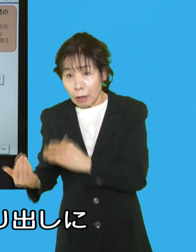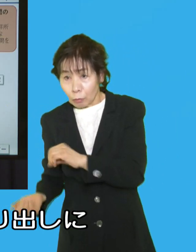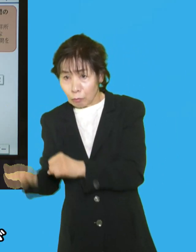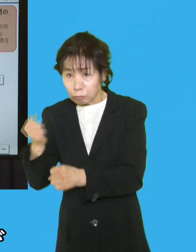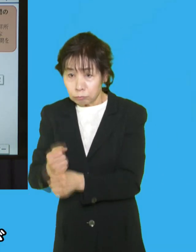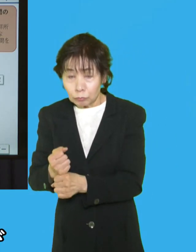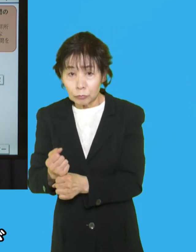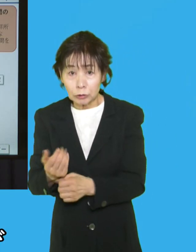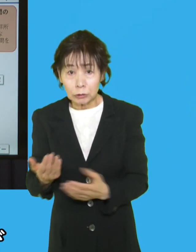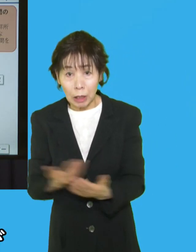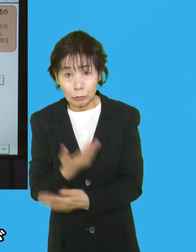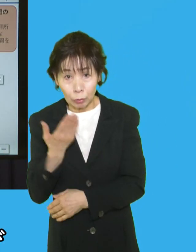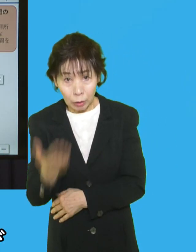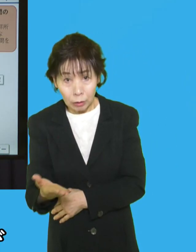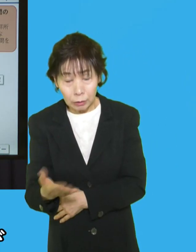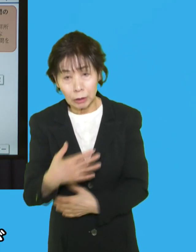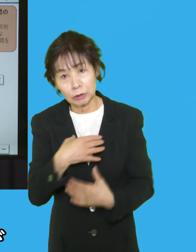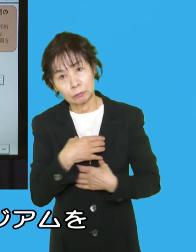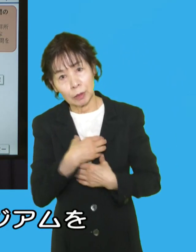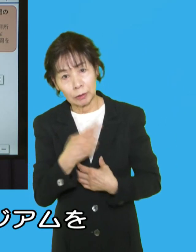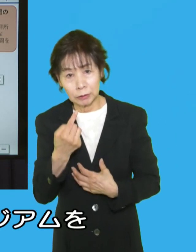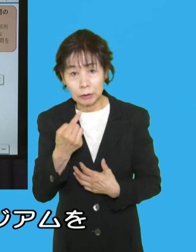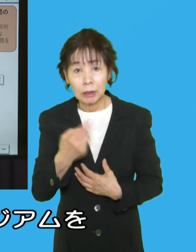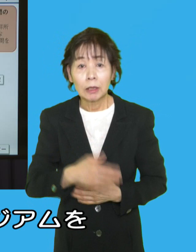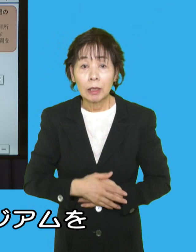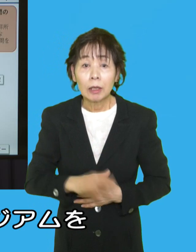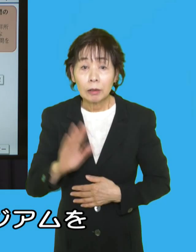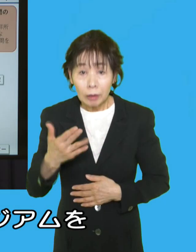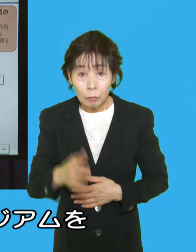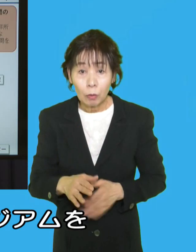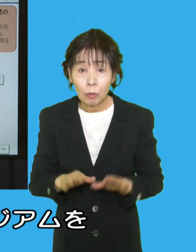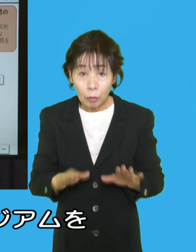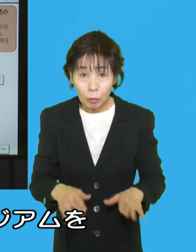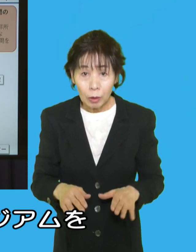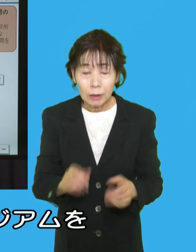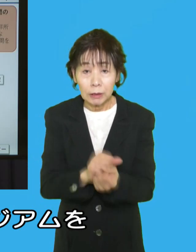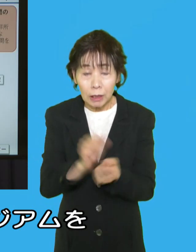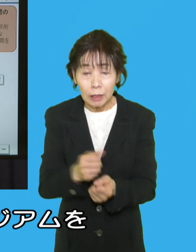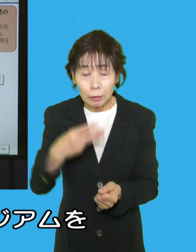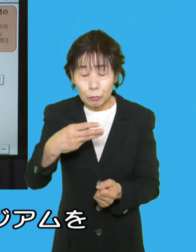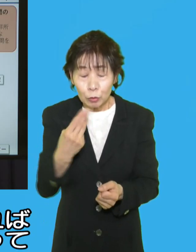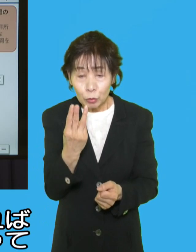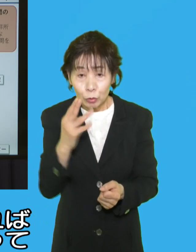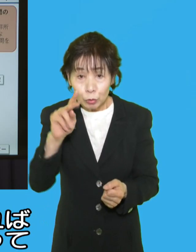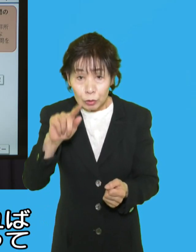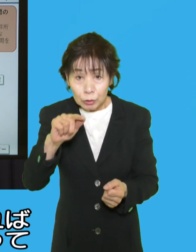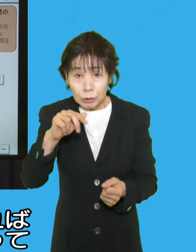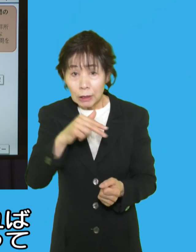ふうに、寄与するんですけれども、しかしそこに堺ミュージアムを作っちゃうってもう決めちゃうと、